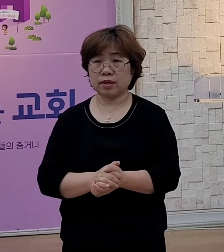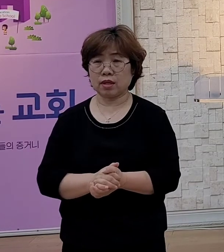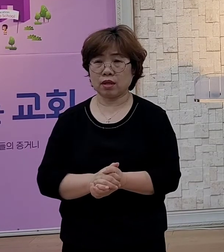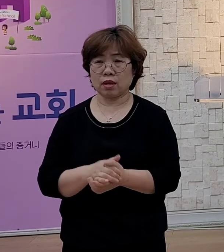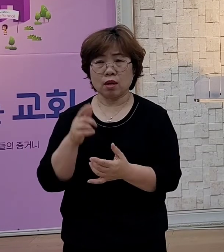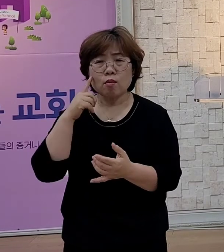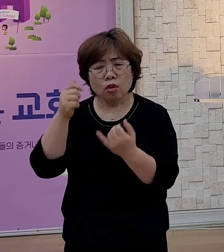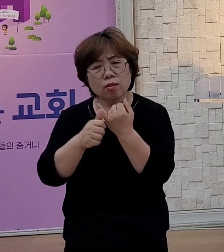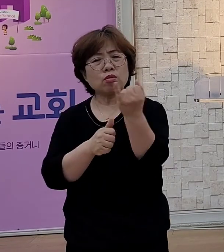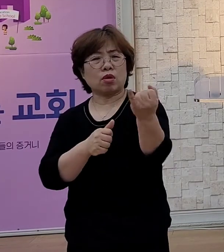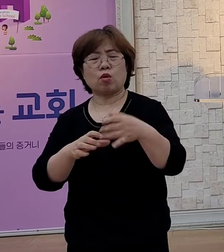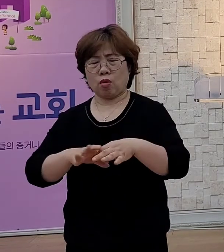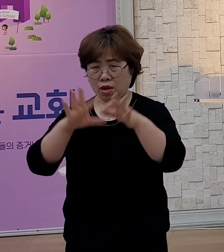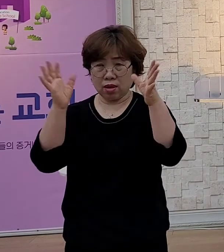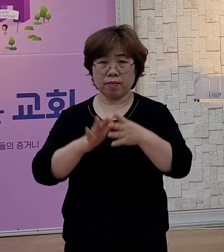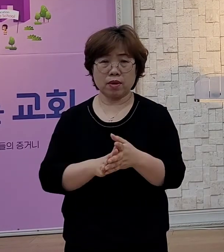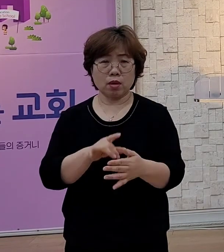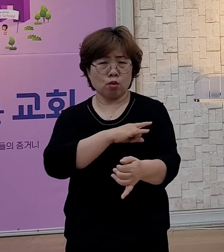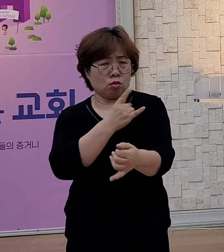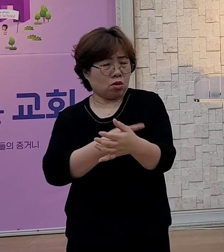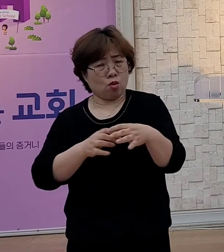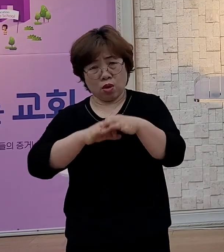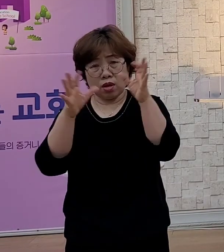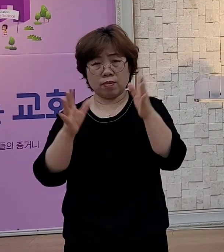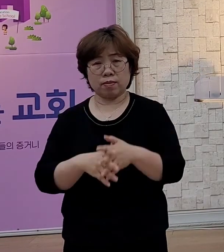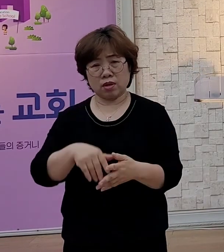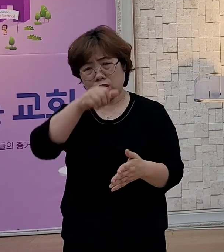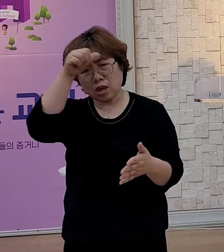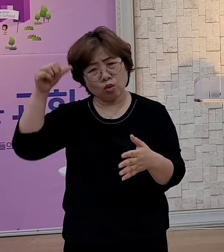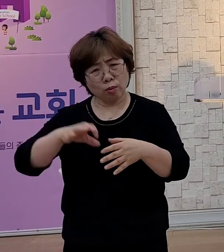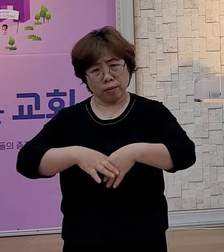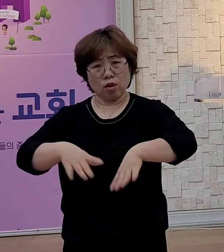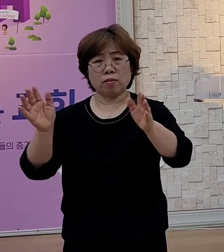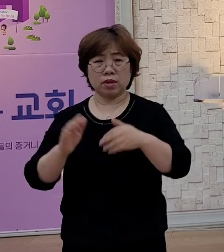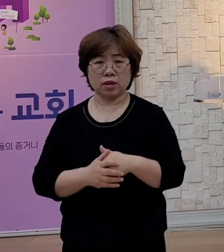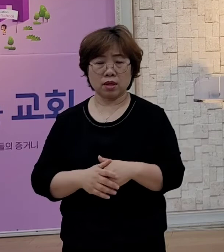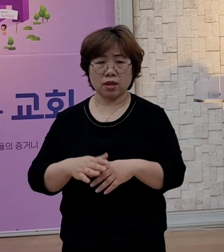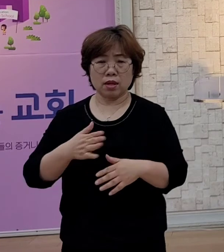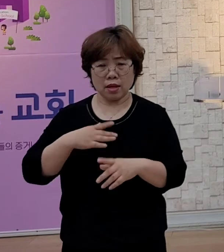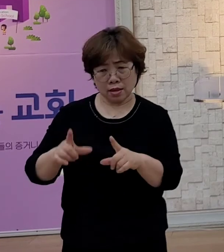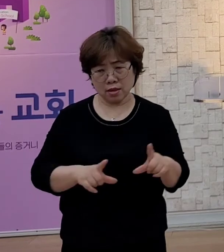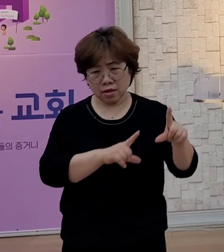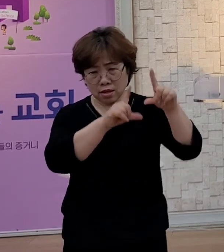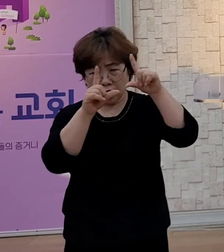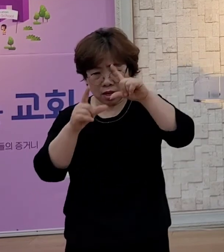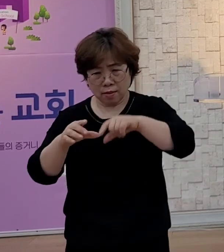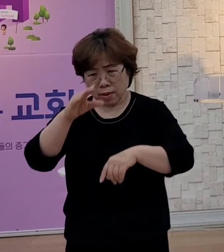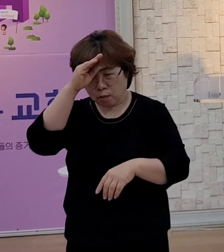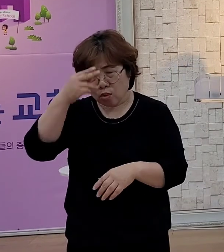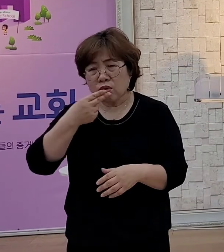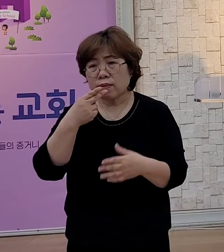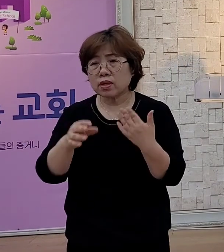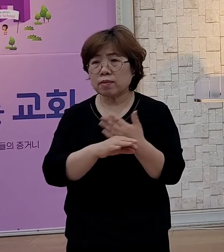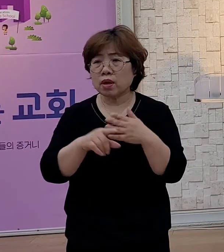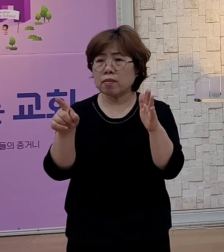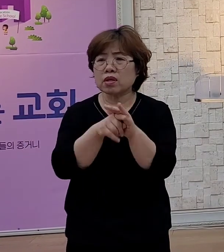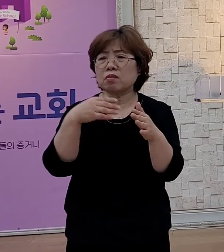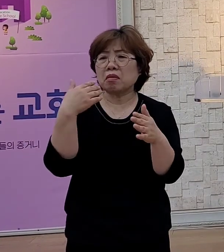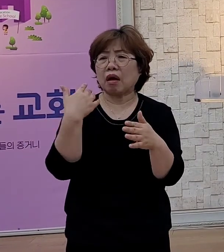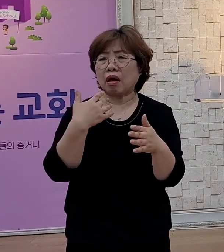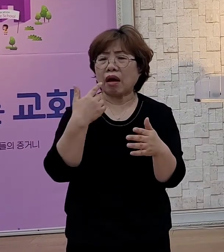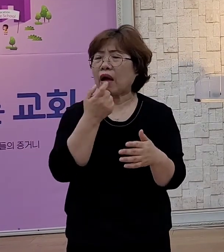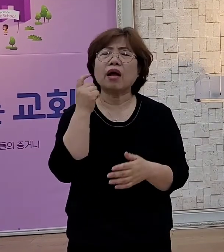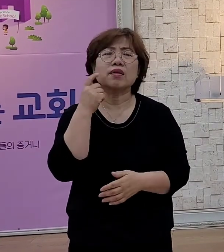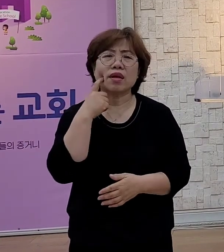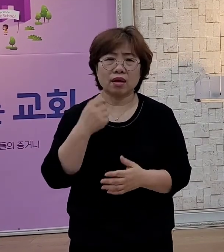사모면 뭐하냐고, 권사면 뭐하고, 장로면 뭐하냐고. 내 삶이 안 돼. 그 믿음이 다 헛것이란 말이야. 가짜란